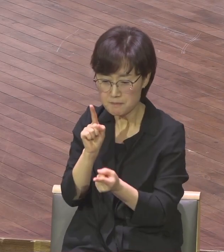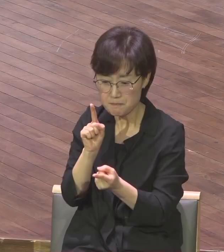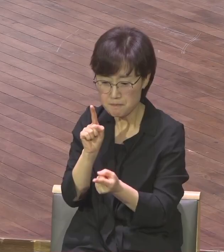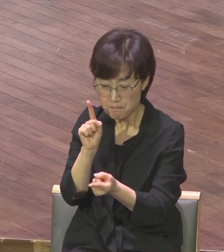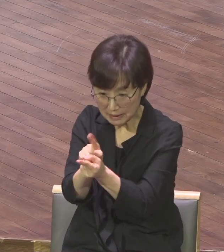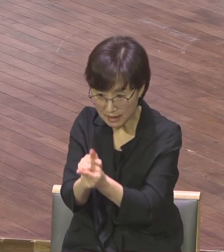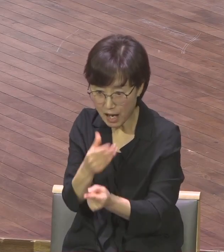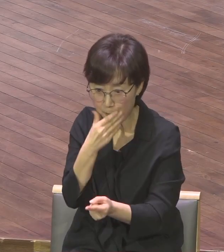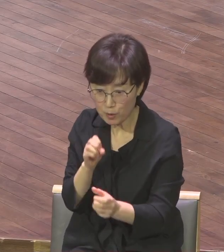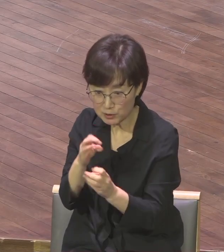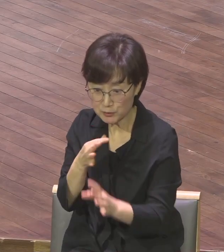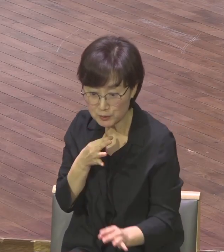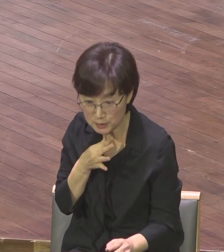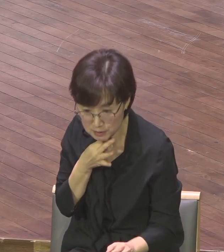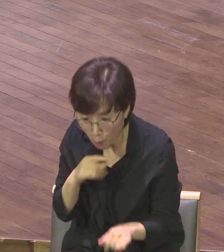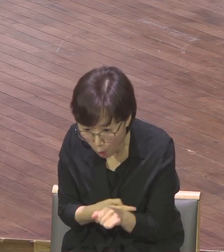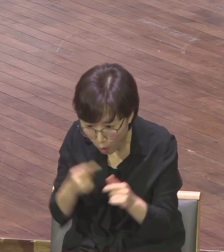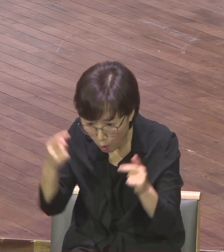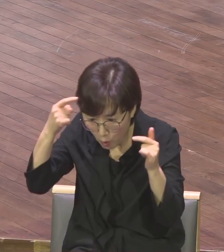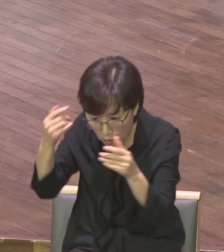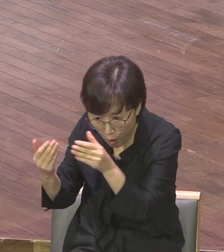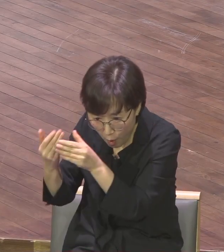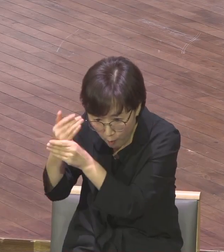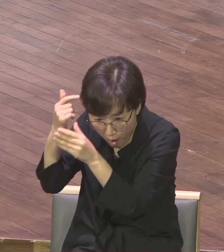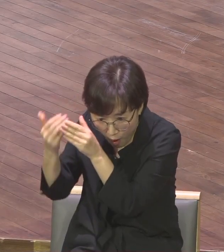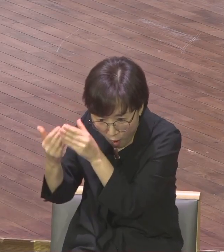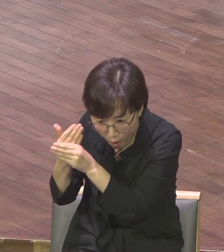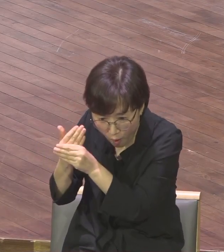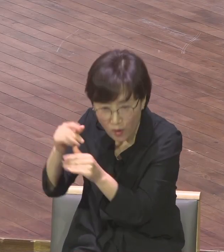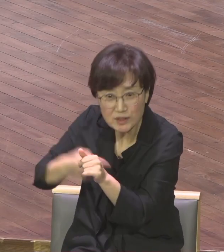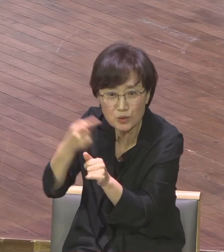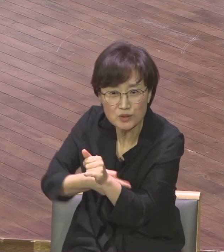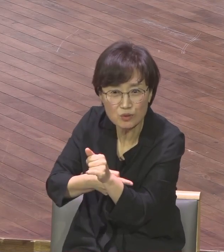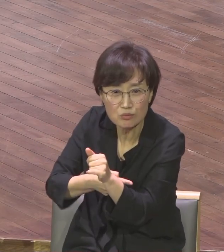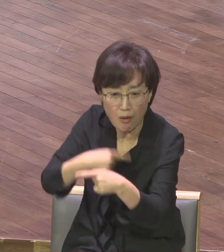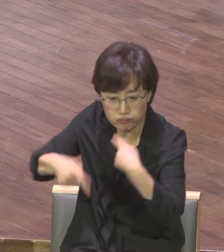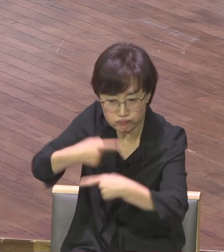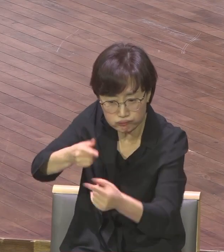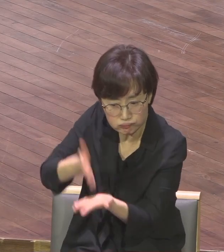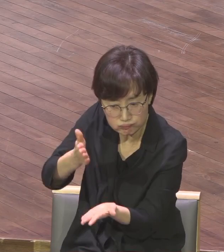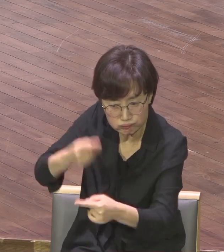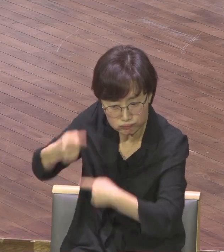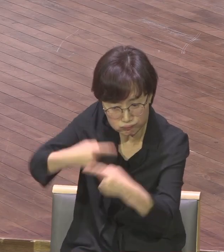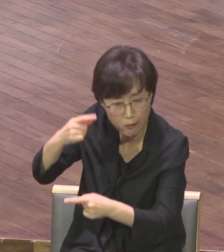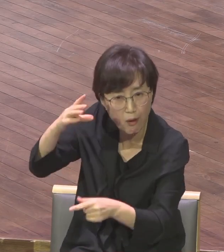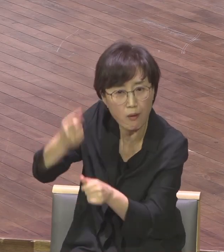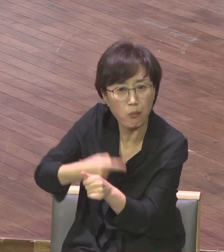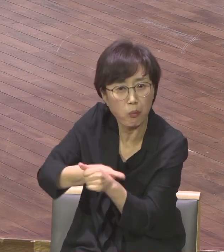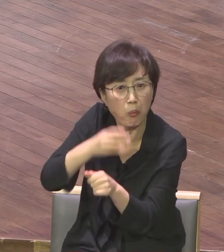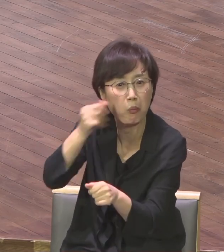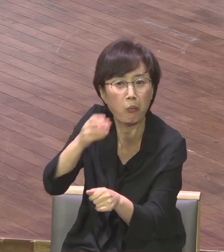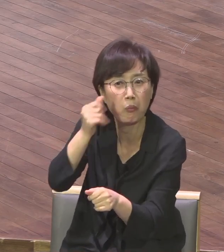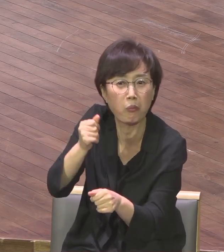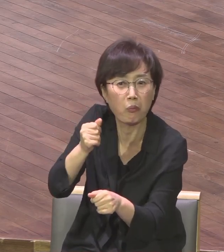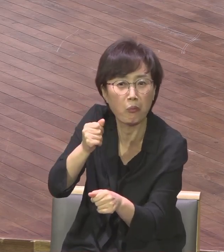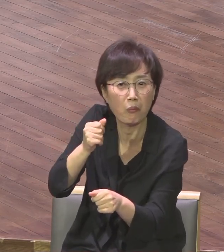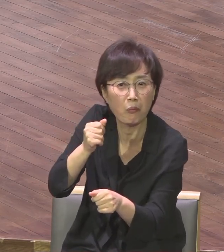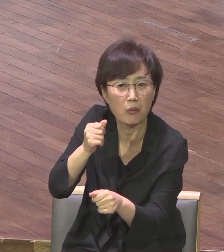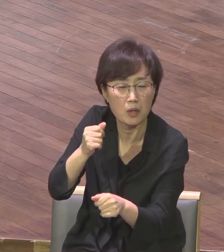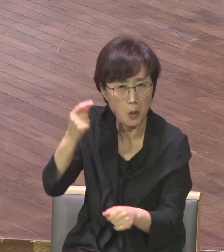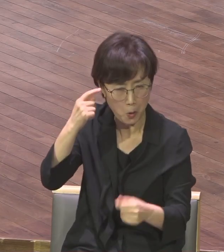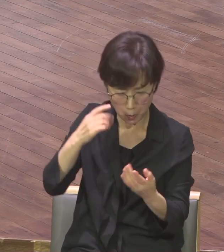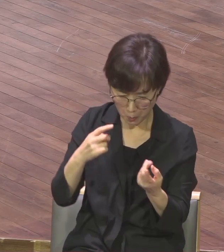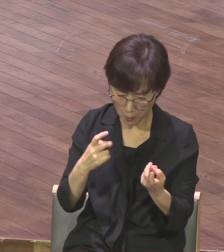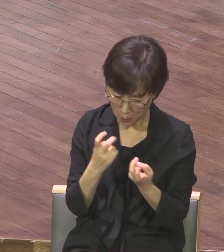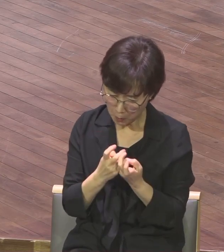이걸 벌렸더니 그 다음 무슨 말을 할지를 모를 때가 많았어요. 이 말하고 그 다음 무슨 말하지 아무 생각이 없어요. 근데 그